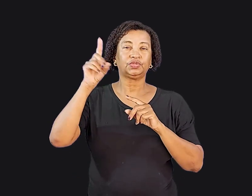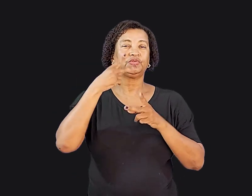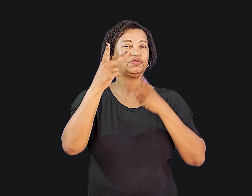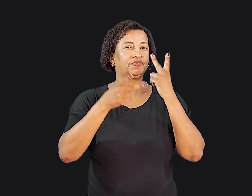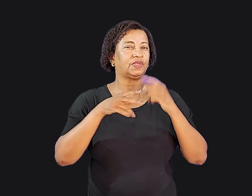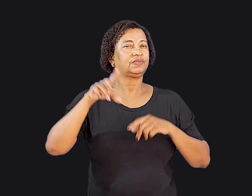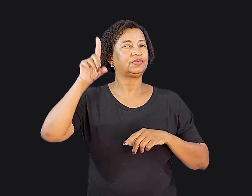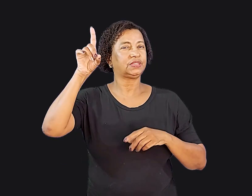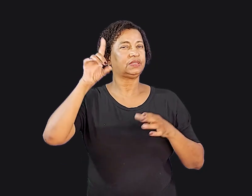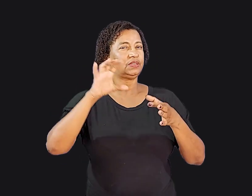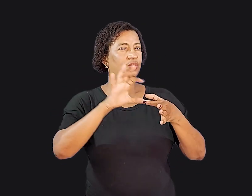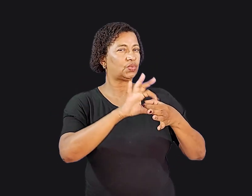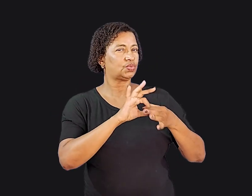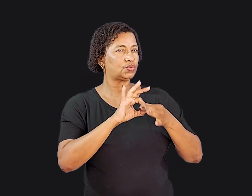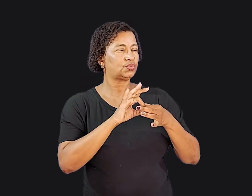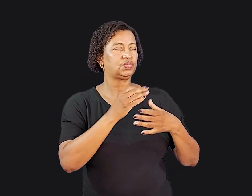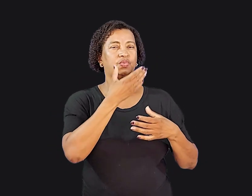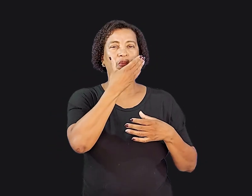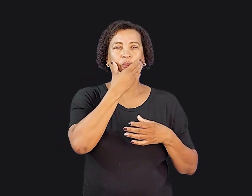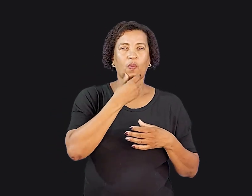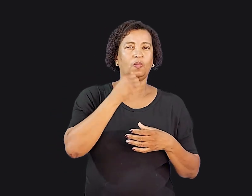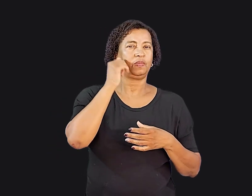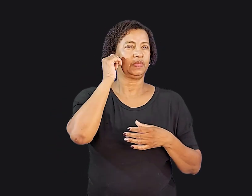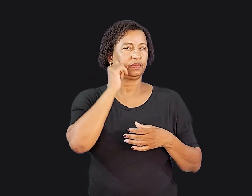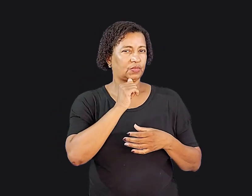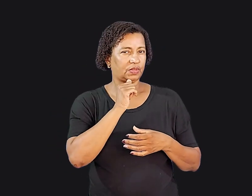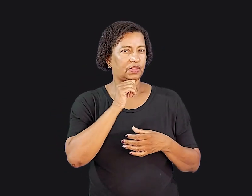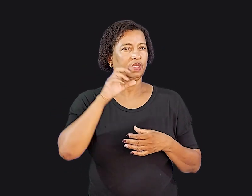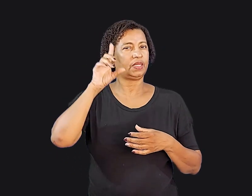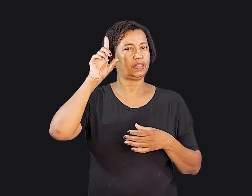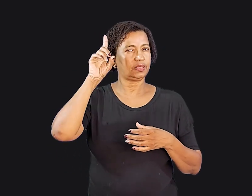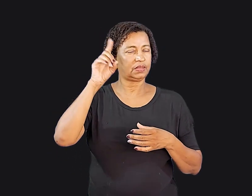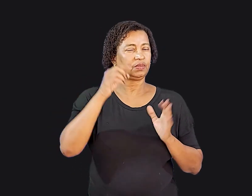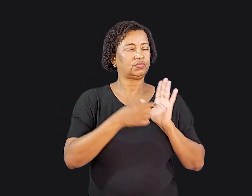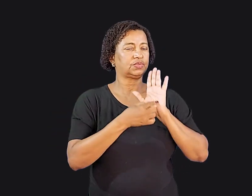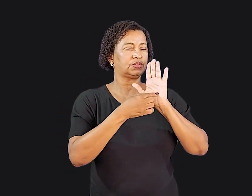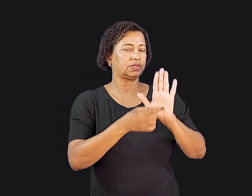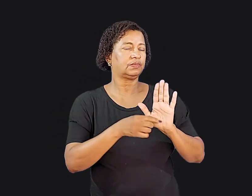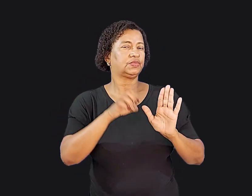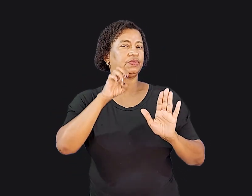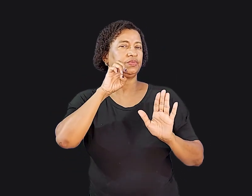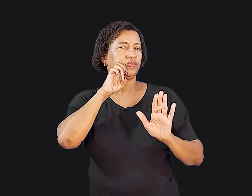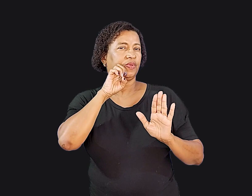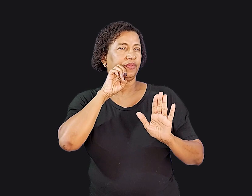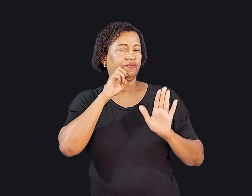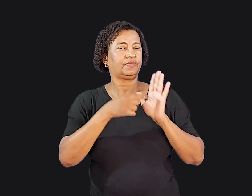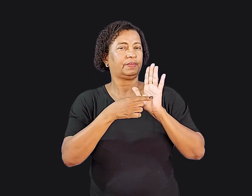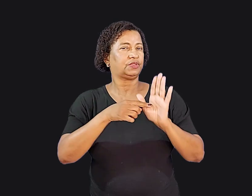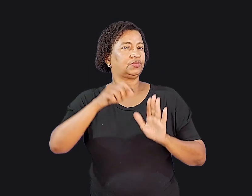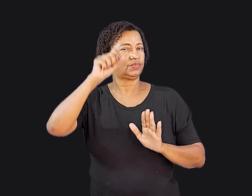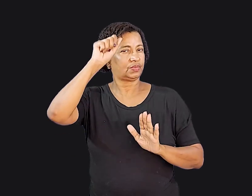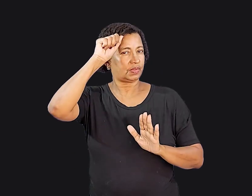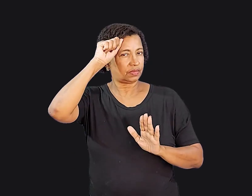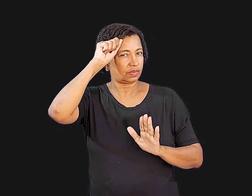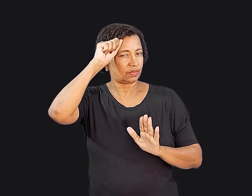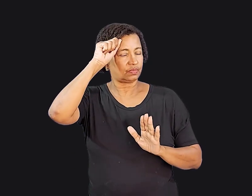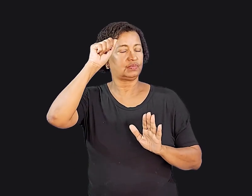que foi Deus que uniu aquele homem com aquela mulher. Foi Deus quem apresentou Eva a Adão. Foi Deus quem os